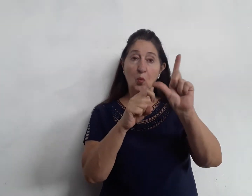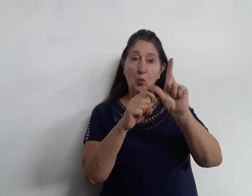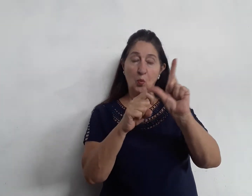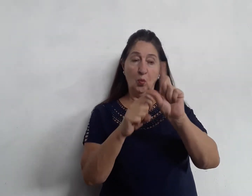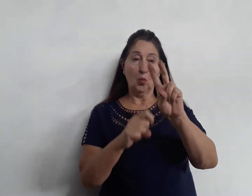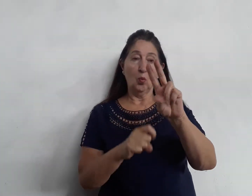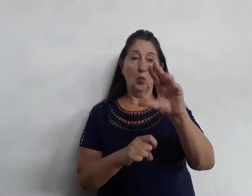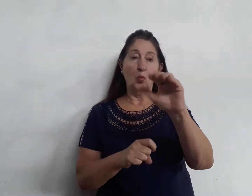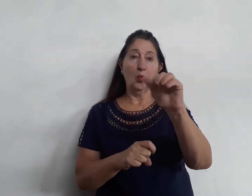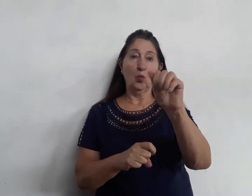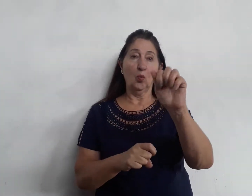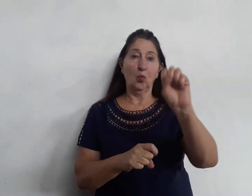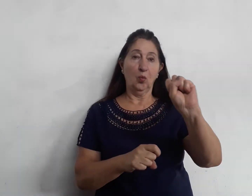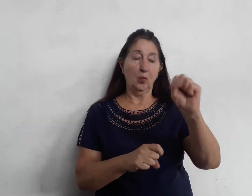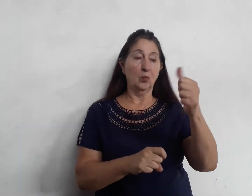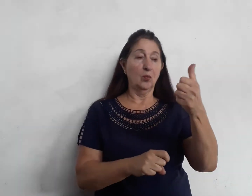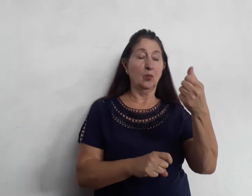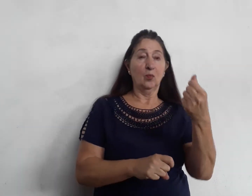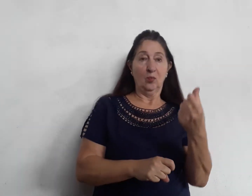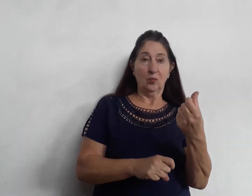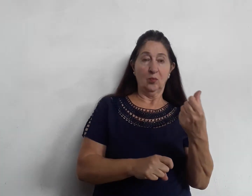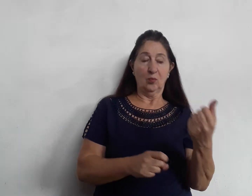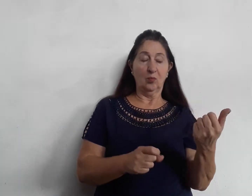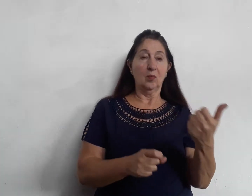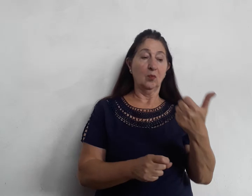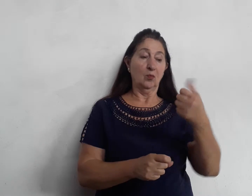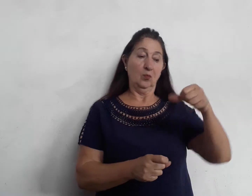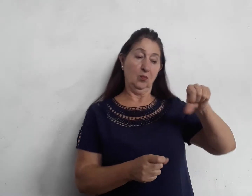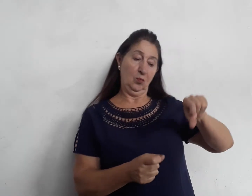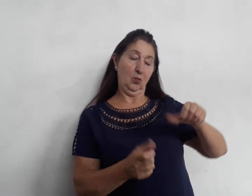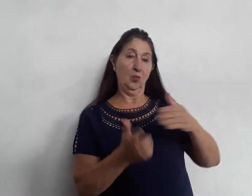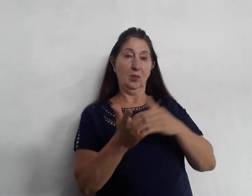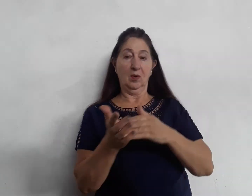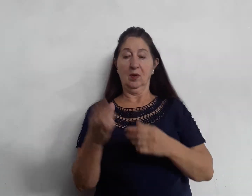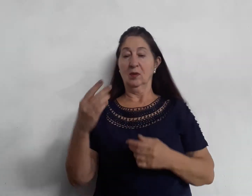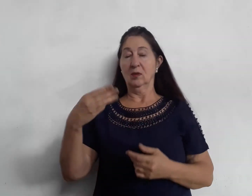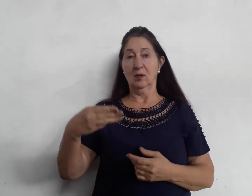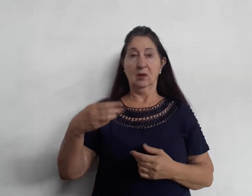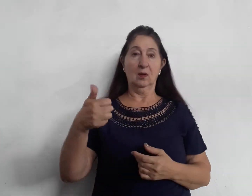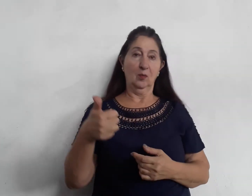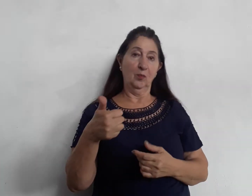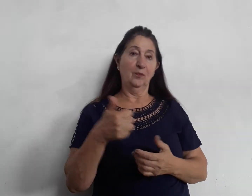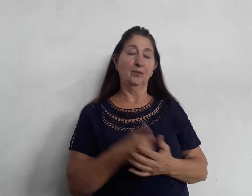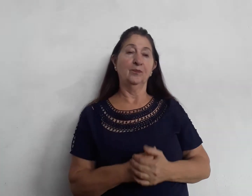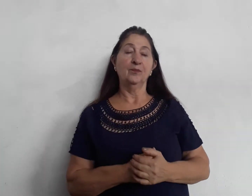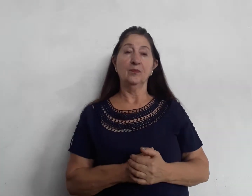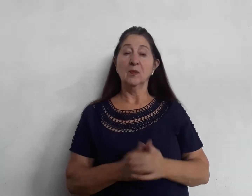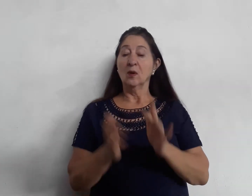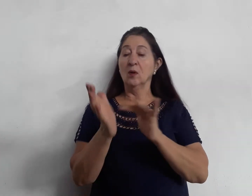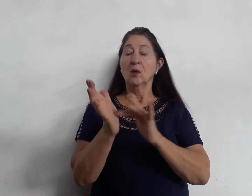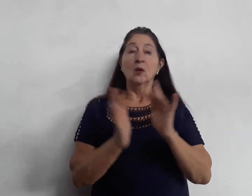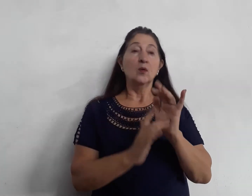16, de 19 a 31. Disse Jesus aos